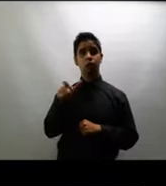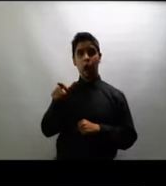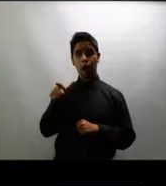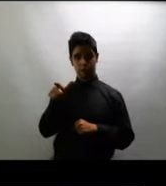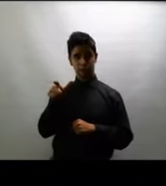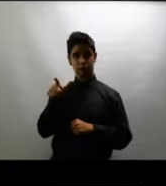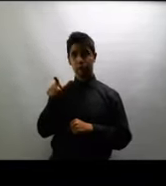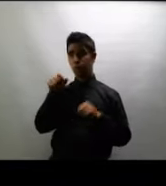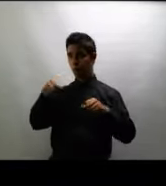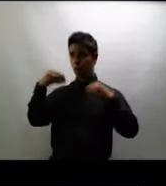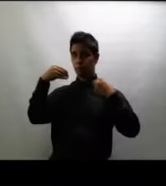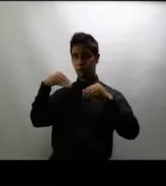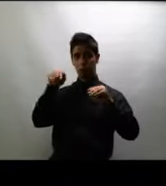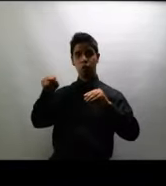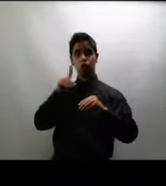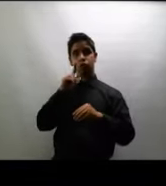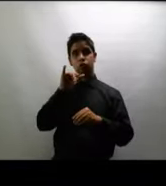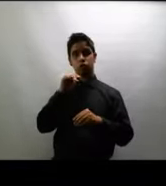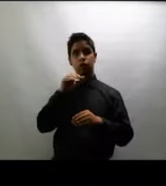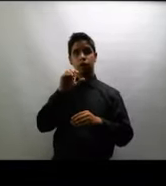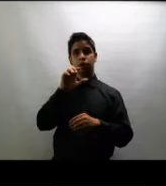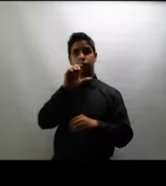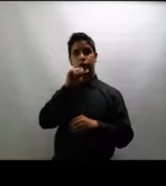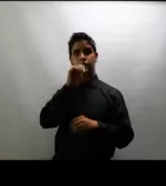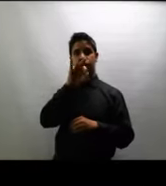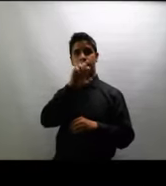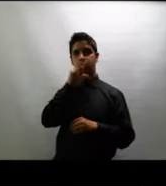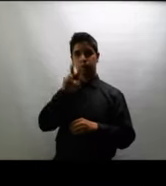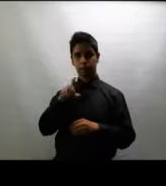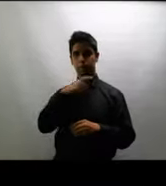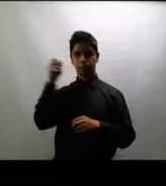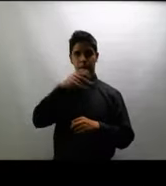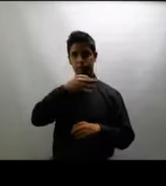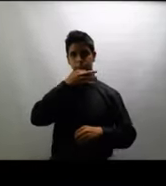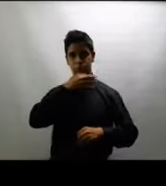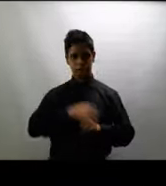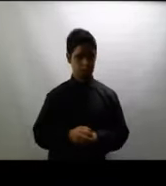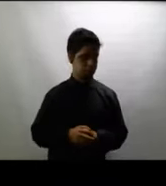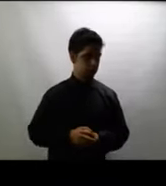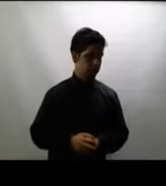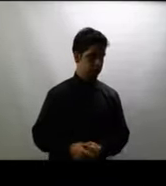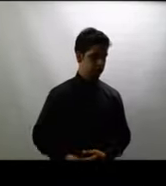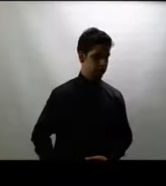café. Sí, que lo pueden conseguir. ¿Verdad? Venimos ya.